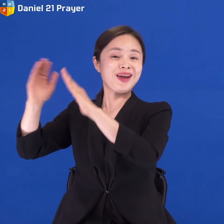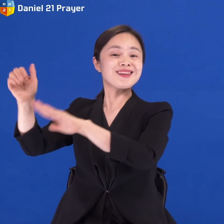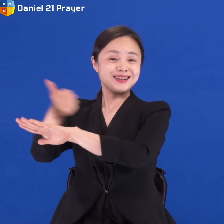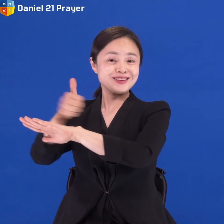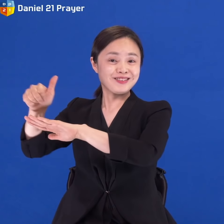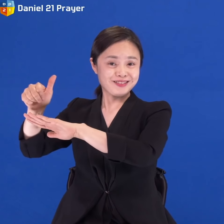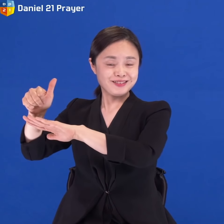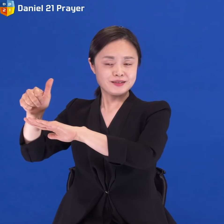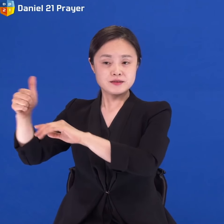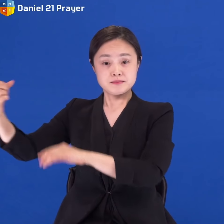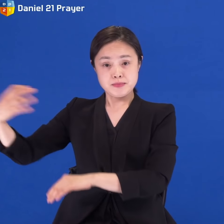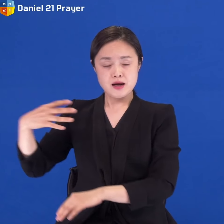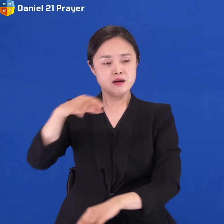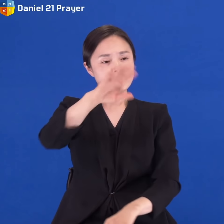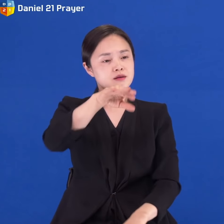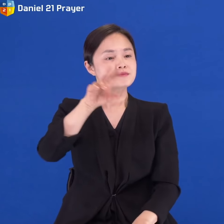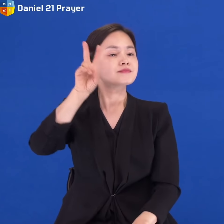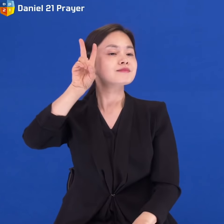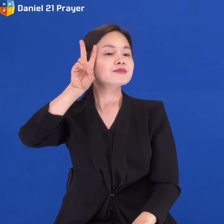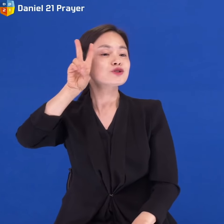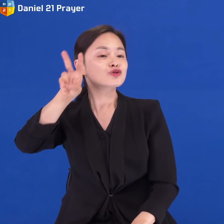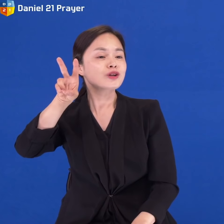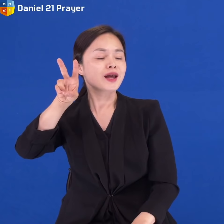제가 말 잘 안 듣게 생겼잖아요.